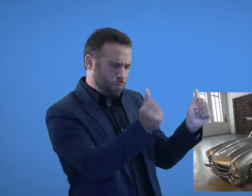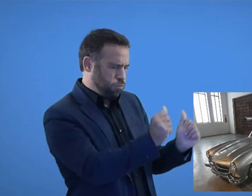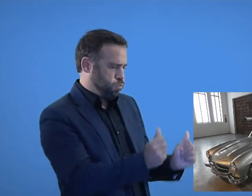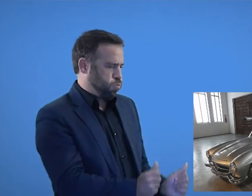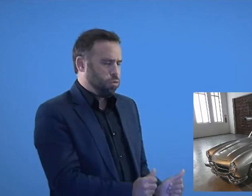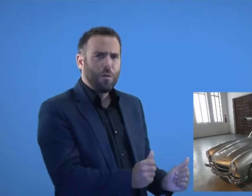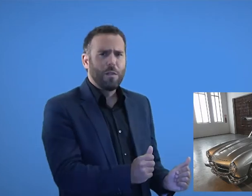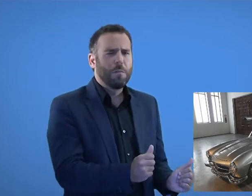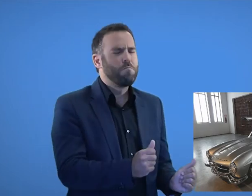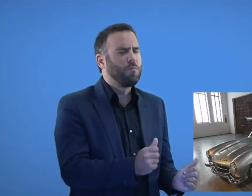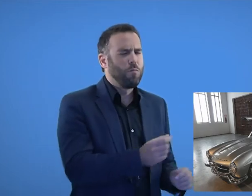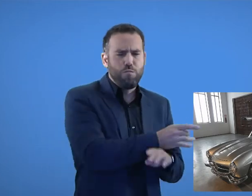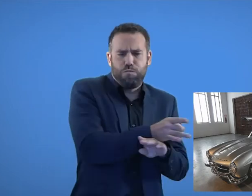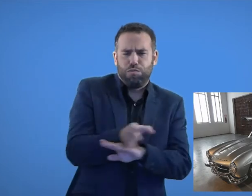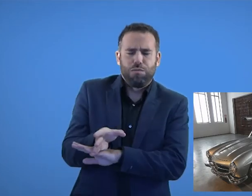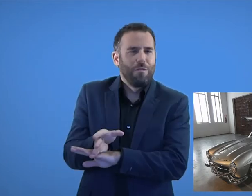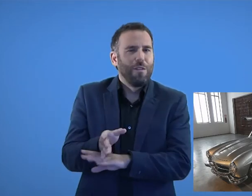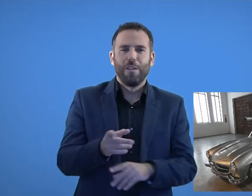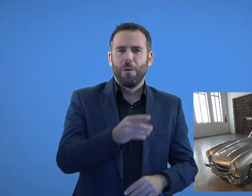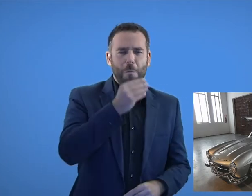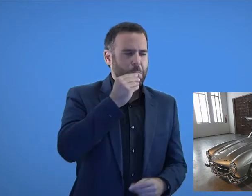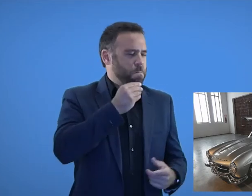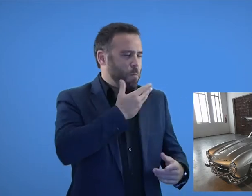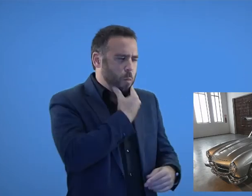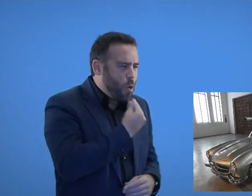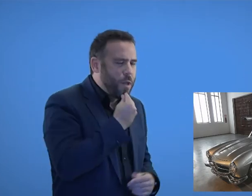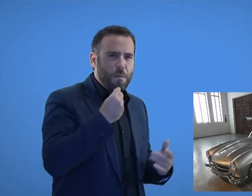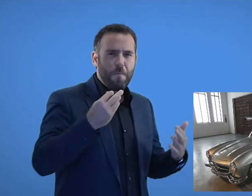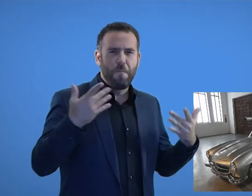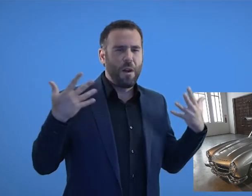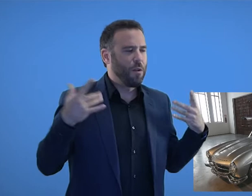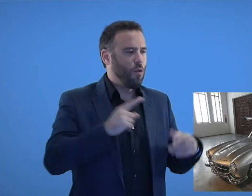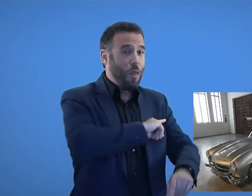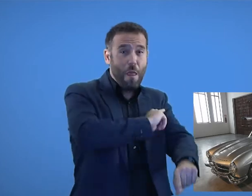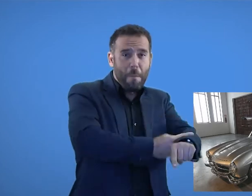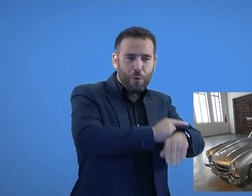ningún coche se le resiste a su encanto y frescura del primer deportivo de los 50